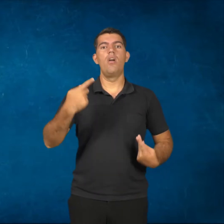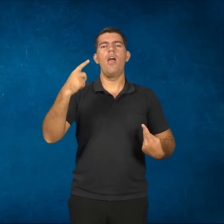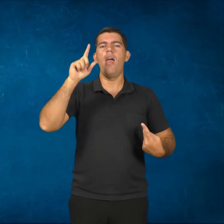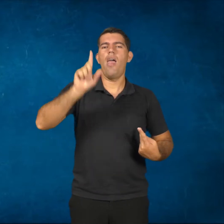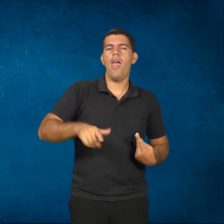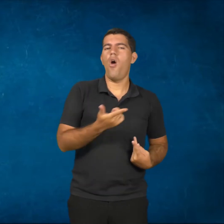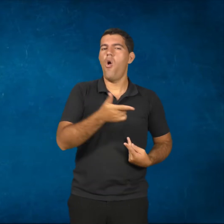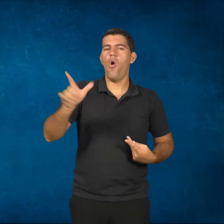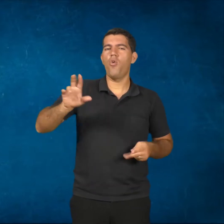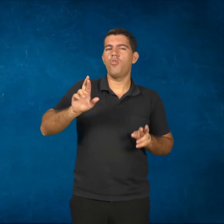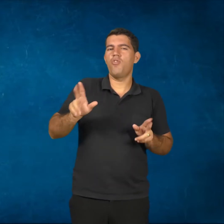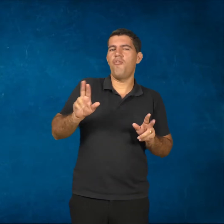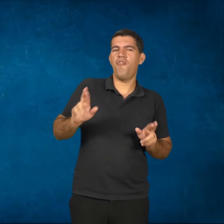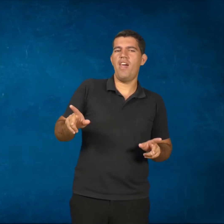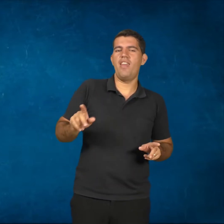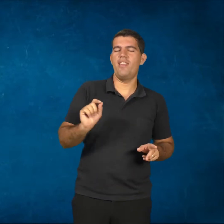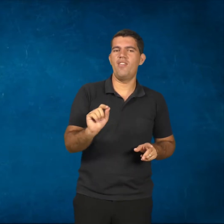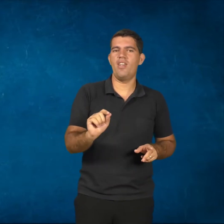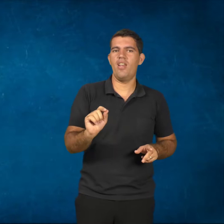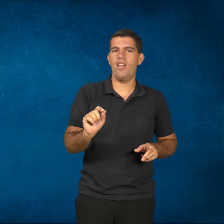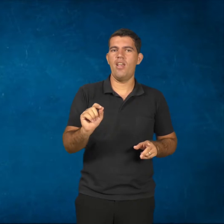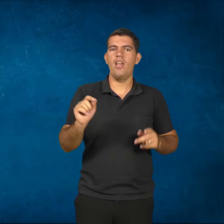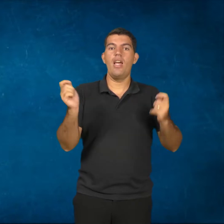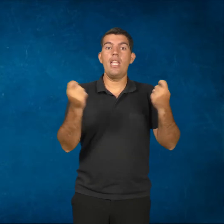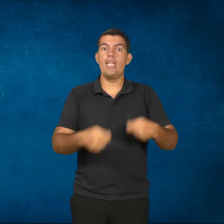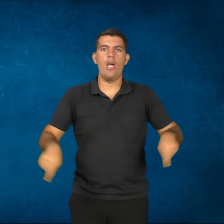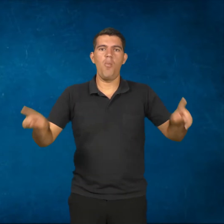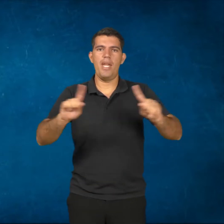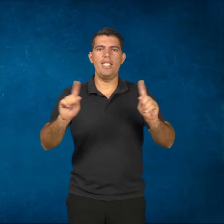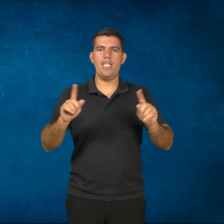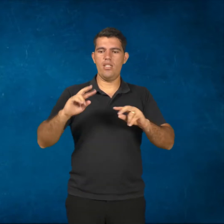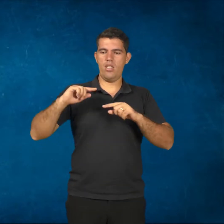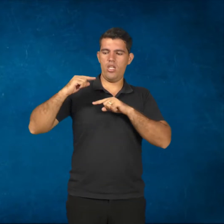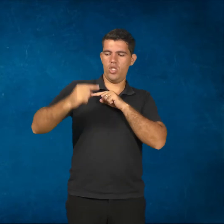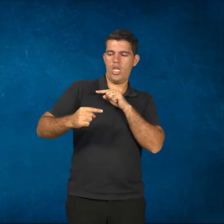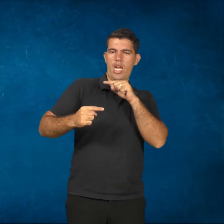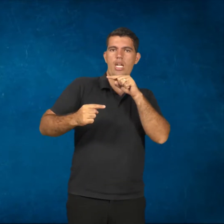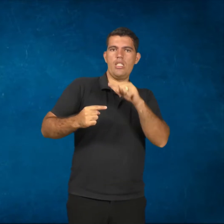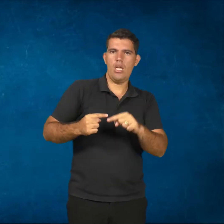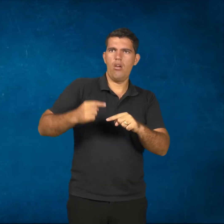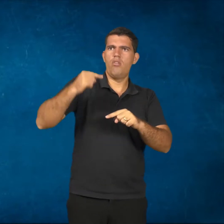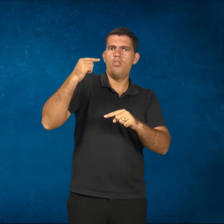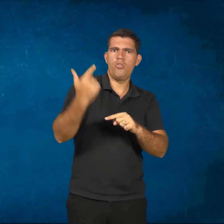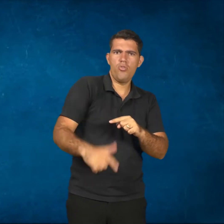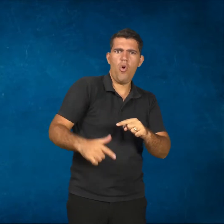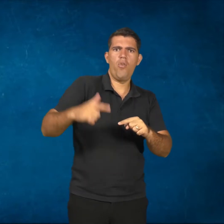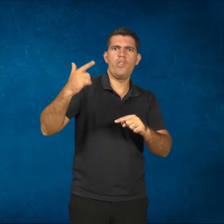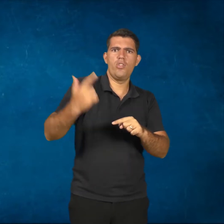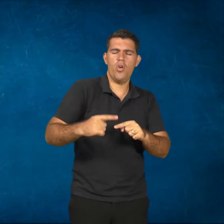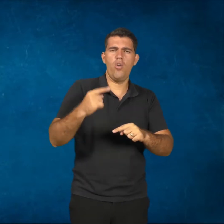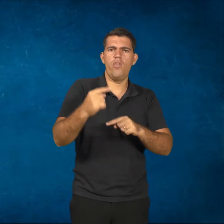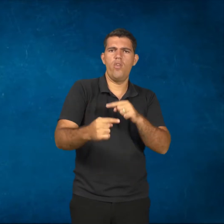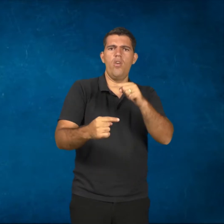outra peculiaridade. Ele não precisa, a cada nova geração, ficar